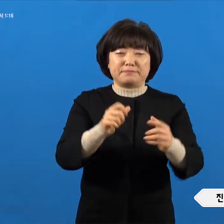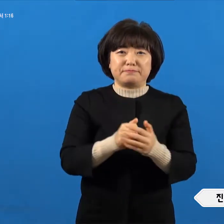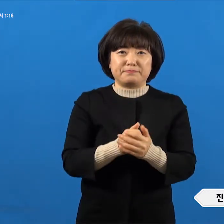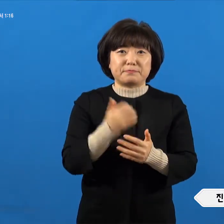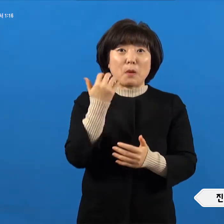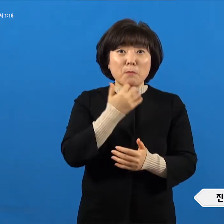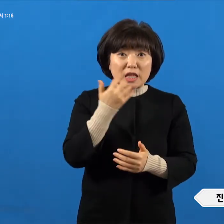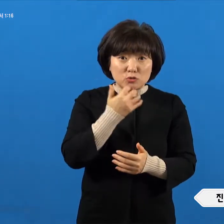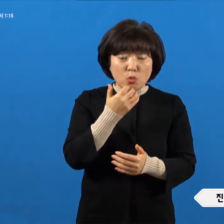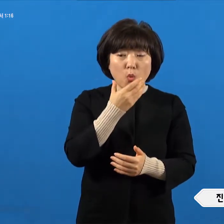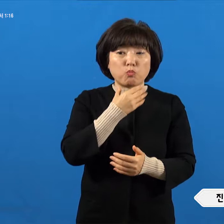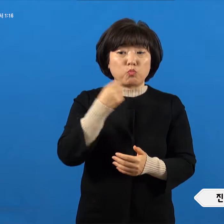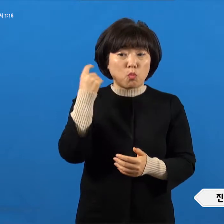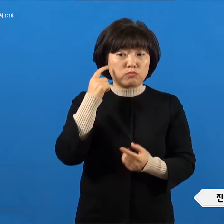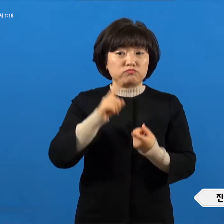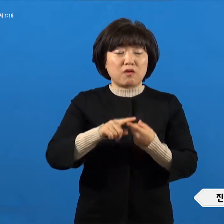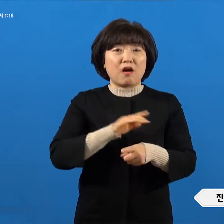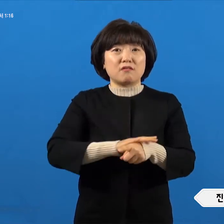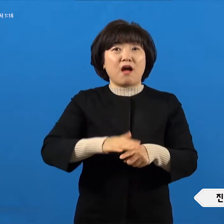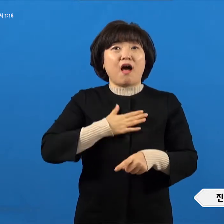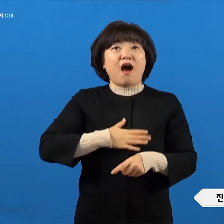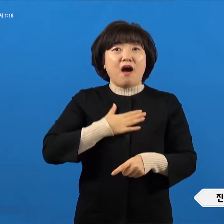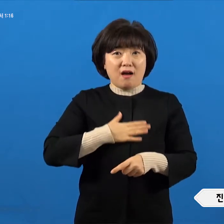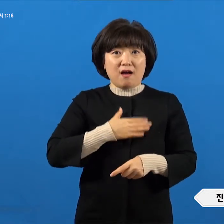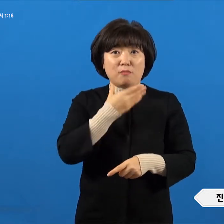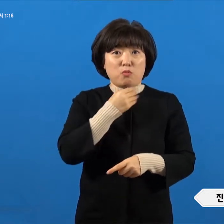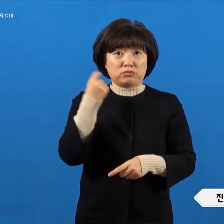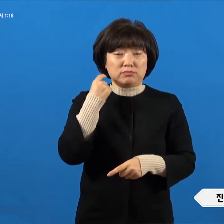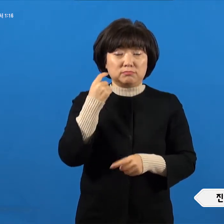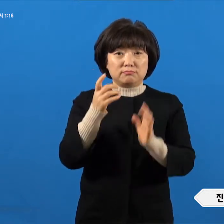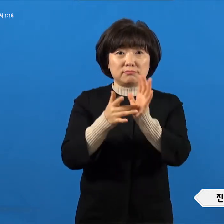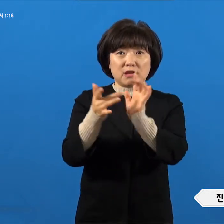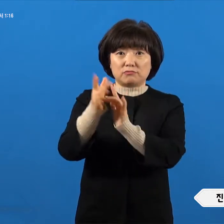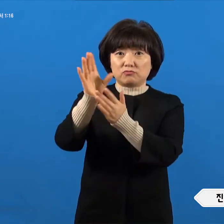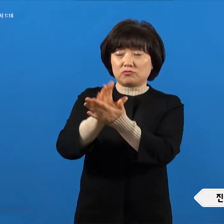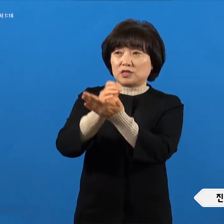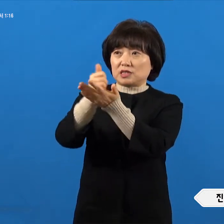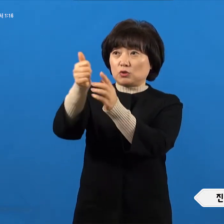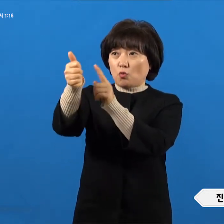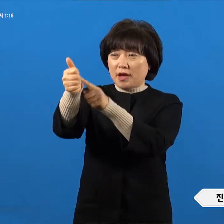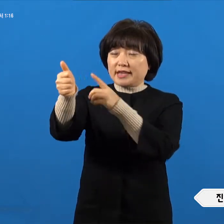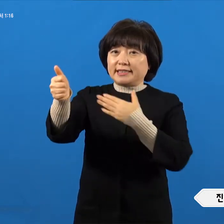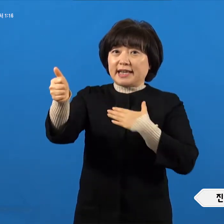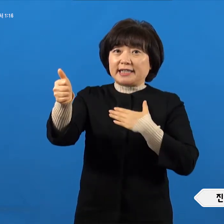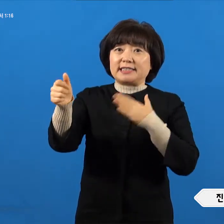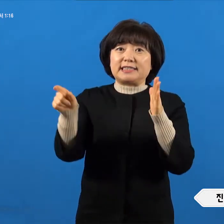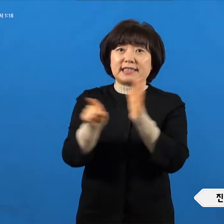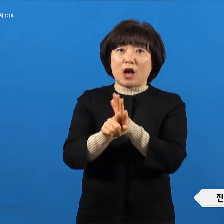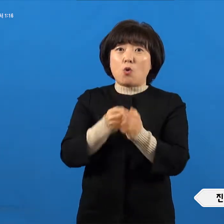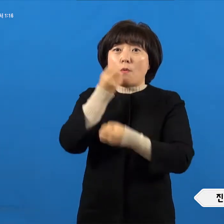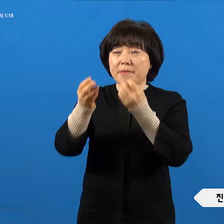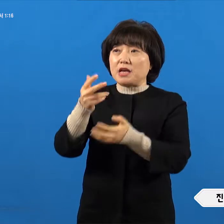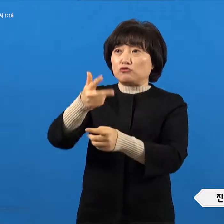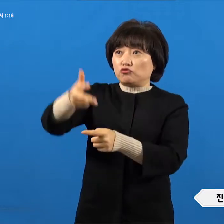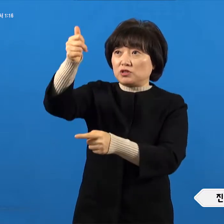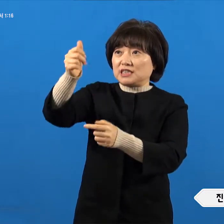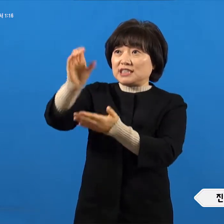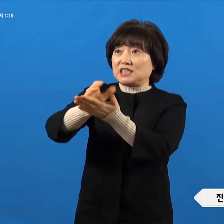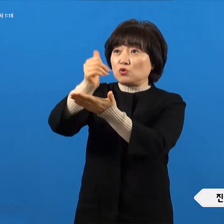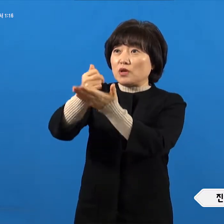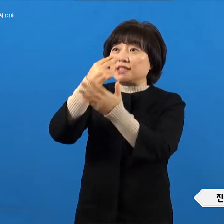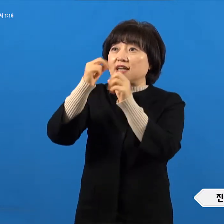복음을 이해했던 베드로였습니다. 그는 예수 그리스도를 향해서 자기의 신앙을 고백합니다. 주는